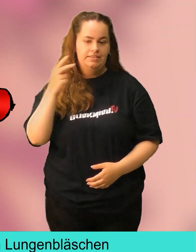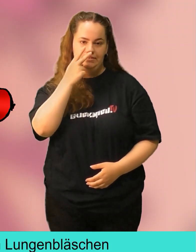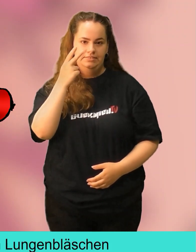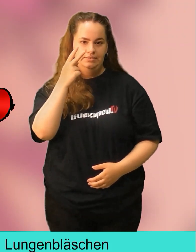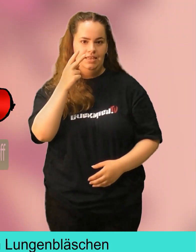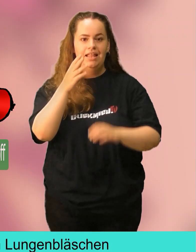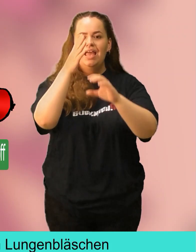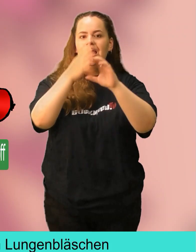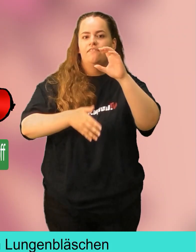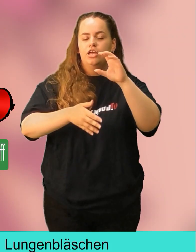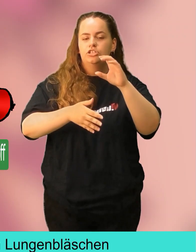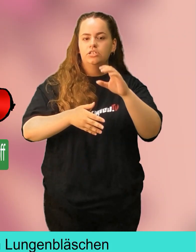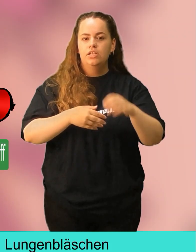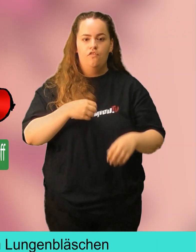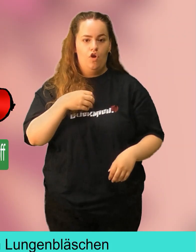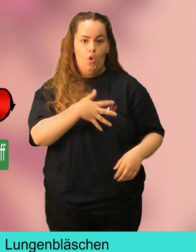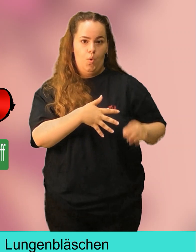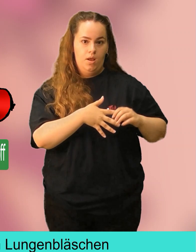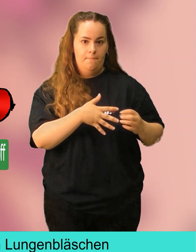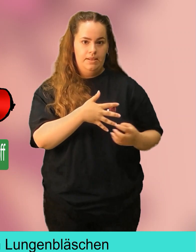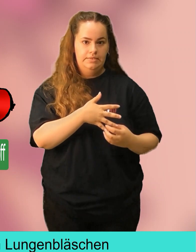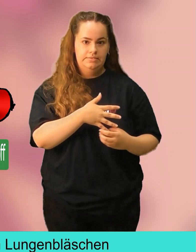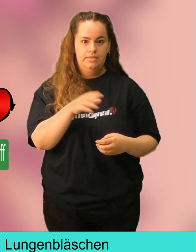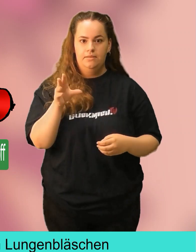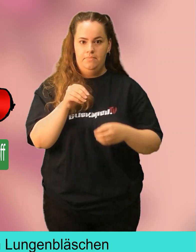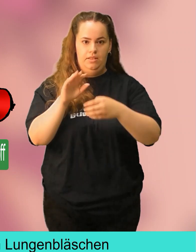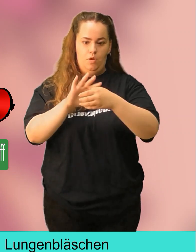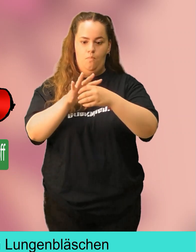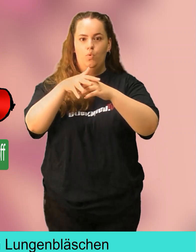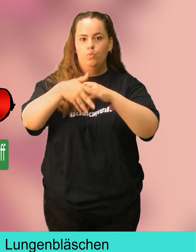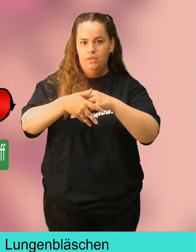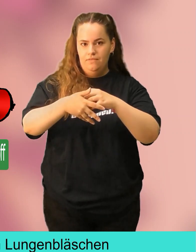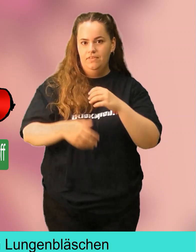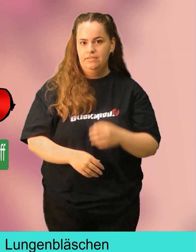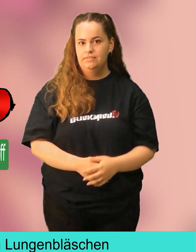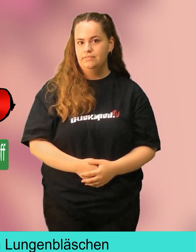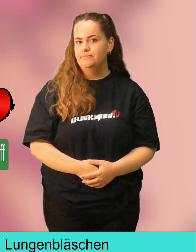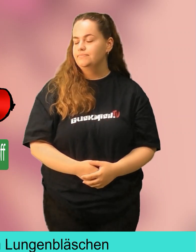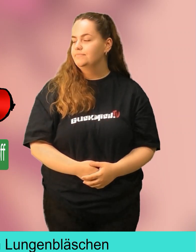Das ist ein Querschnitt von einem Lungenbläschen mit den Blutgefäßen.